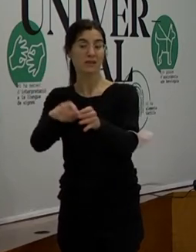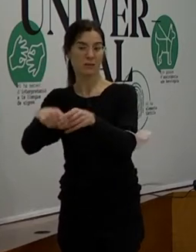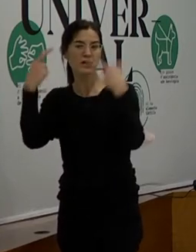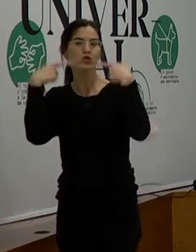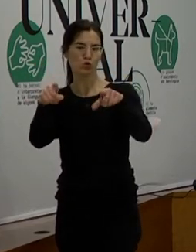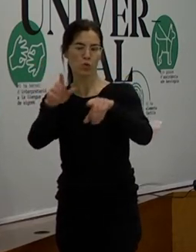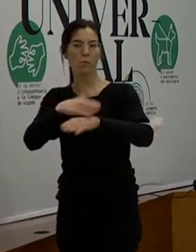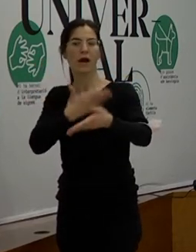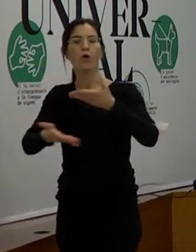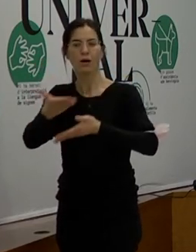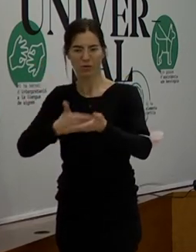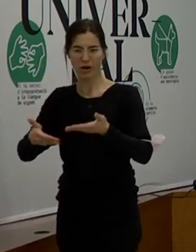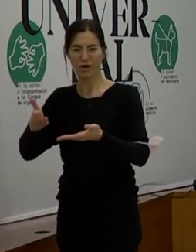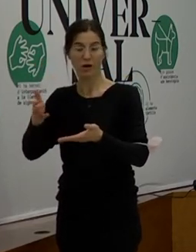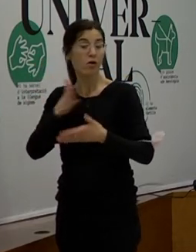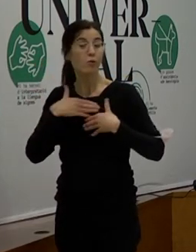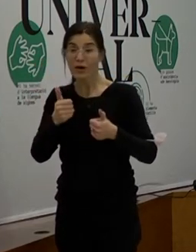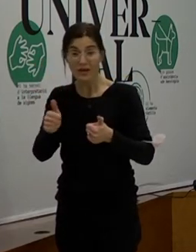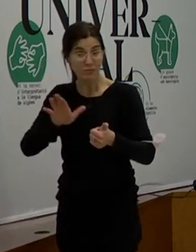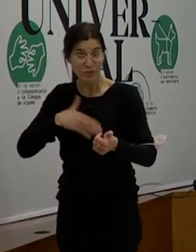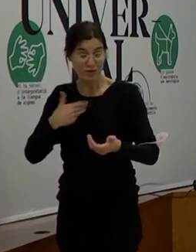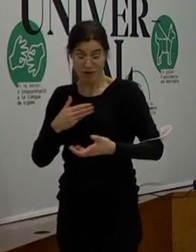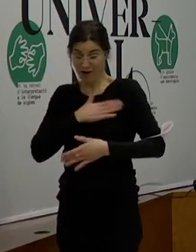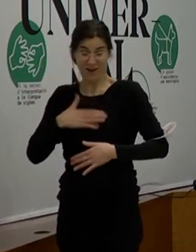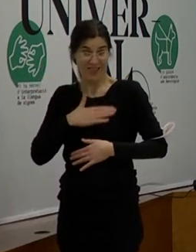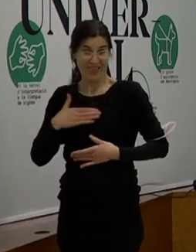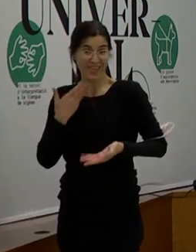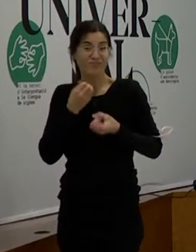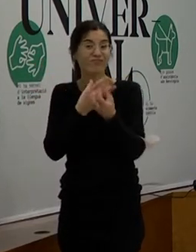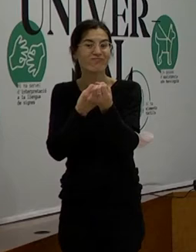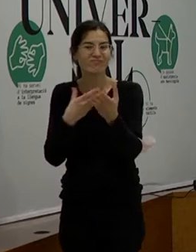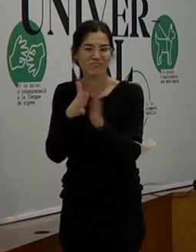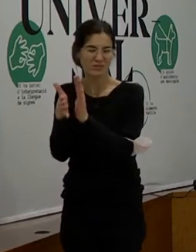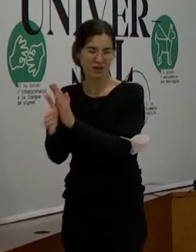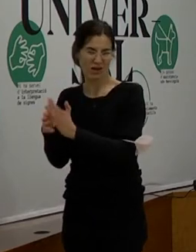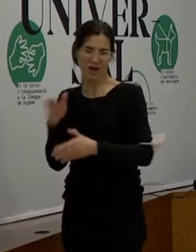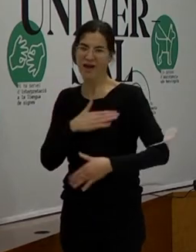poder col·laborar. El que vulgueu, estarem encantades nosaltres.